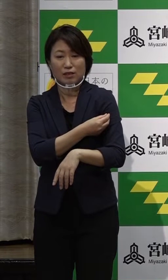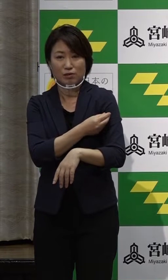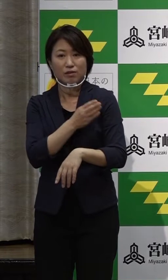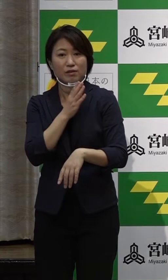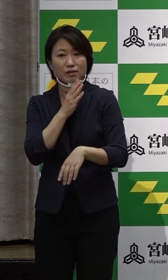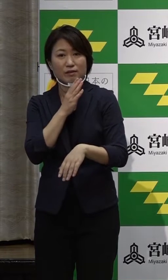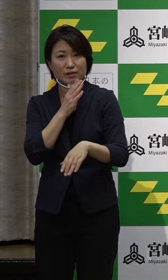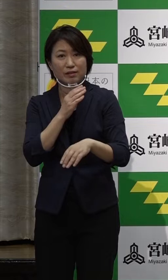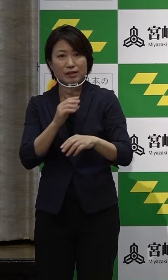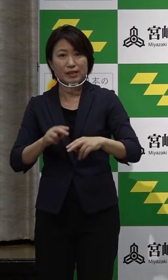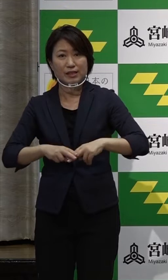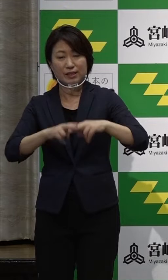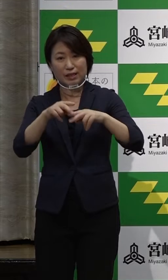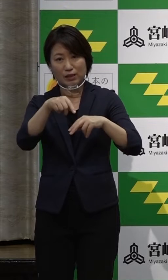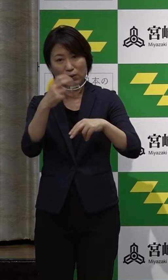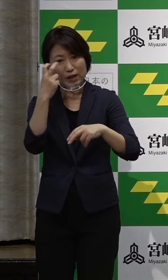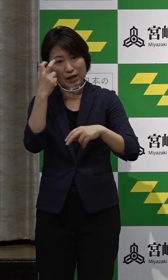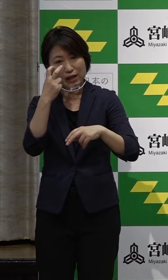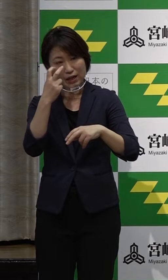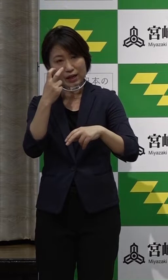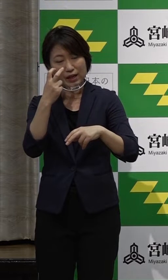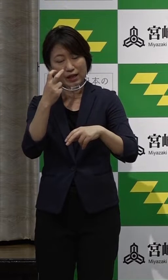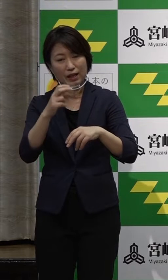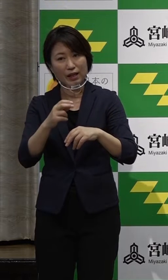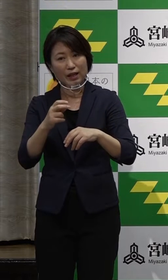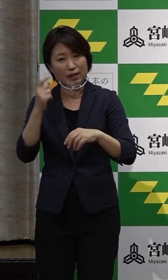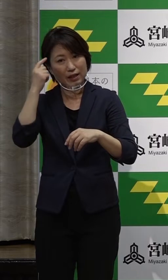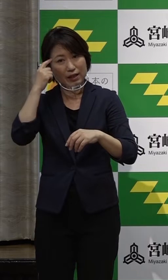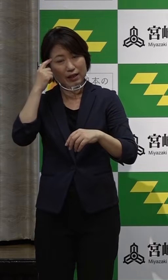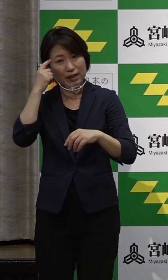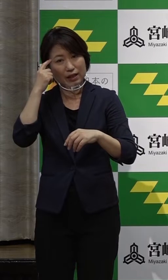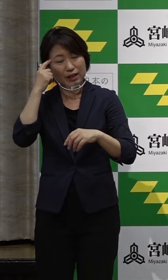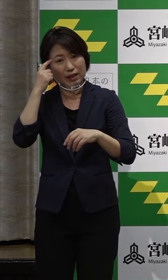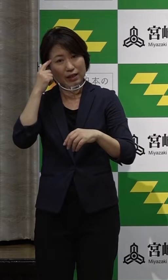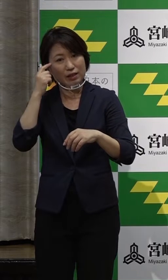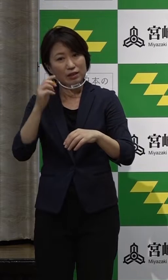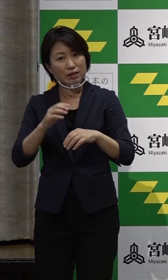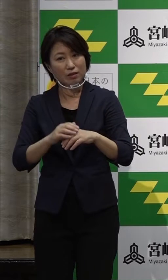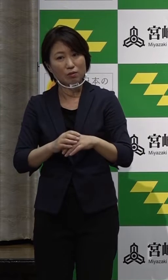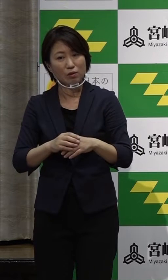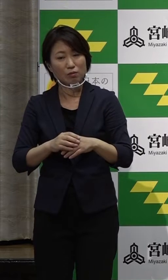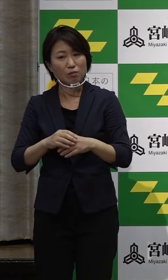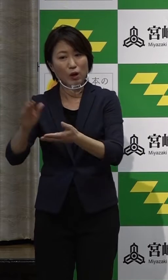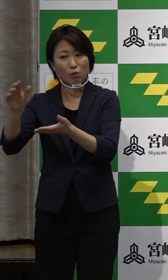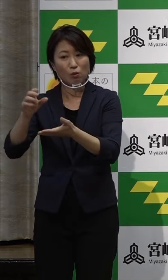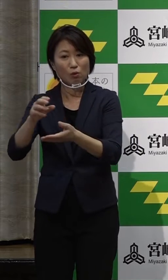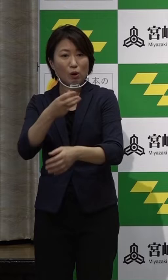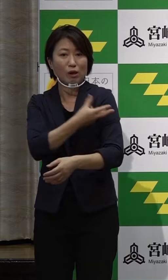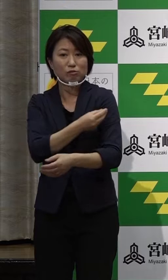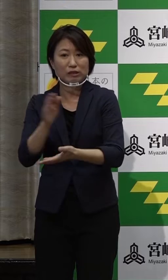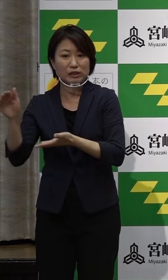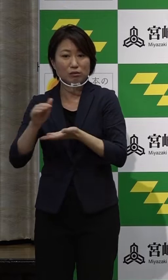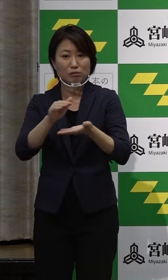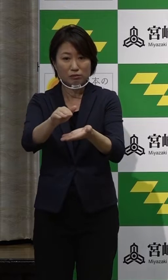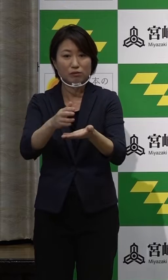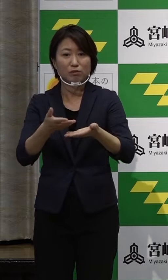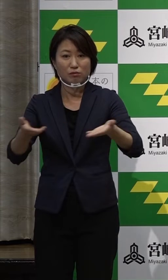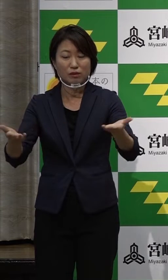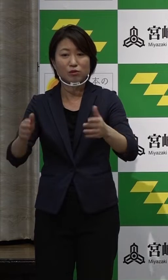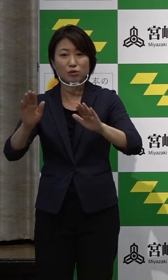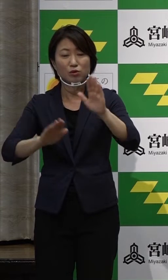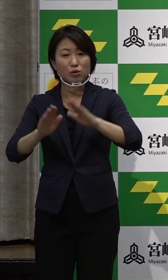を考えますと、ワクチンの供給量にも左右される部分があるんですが、10月から11月まで